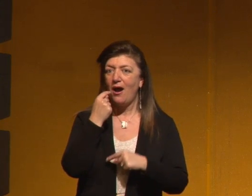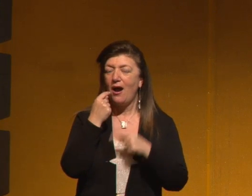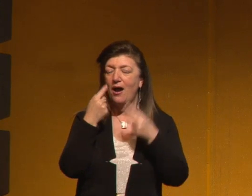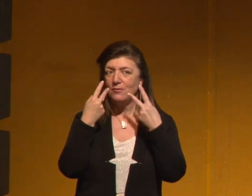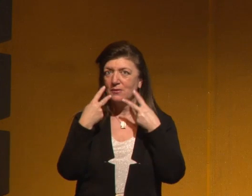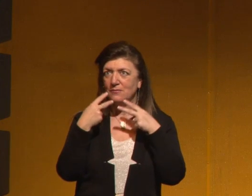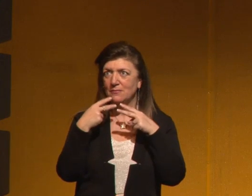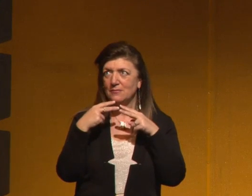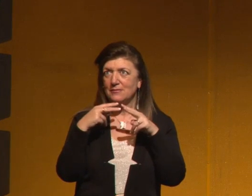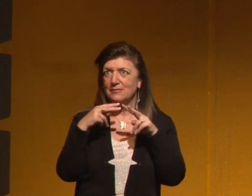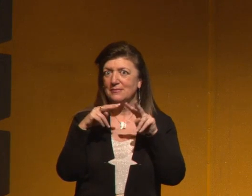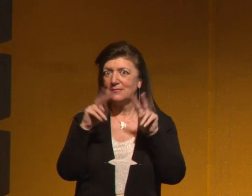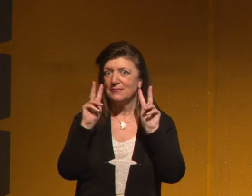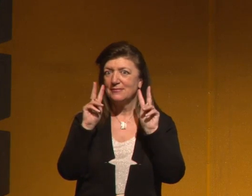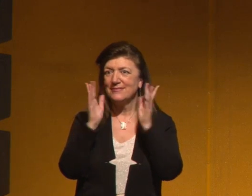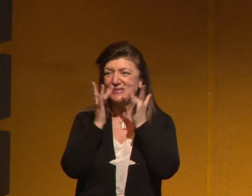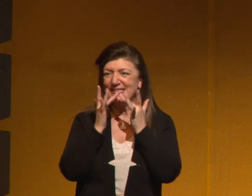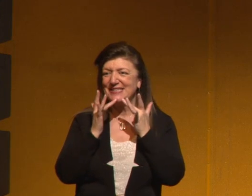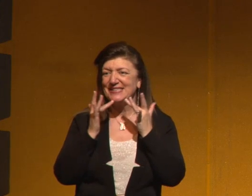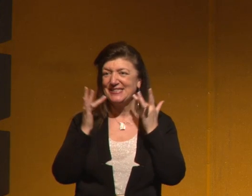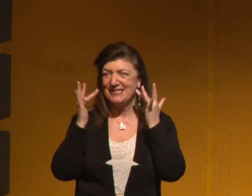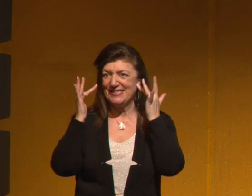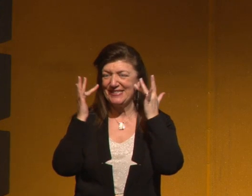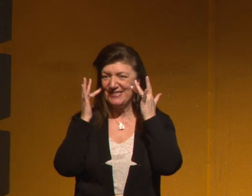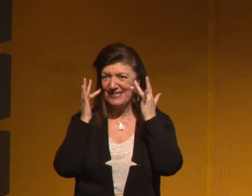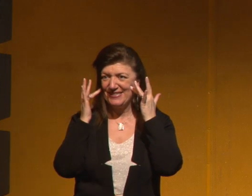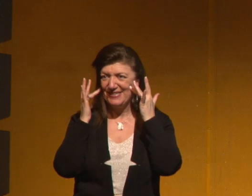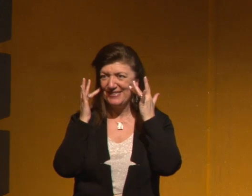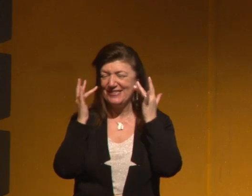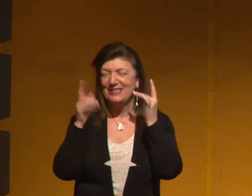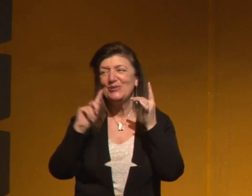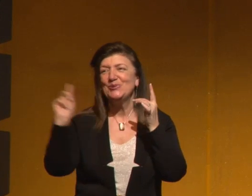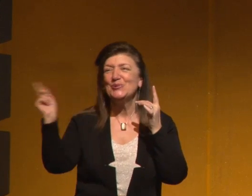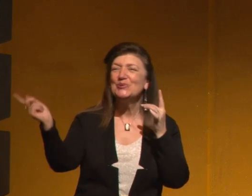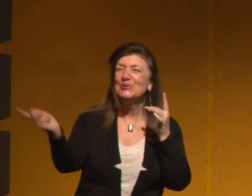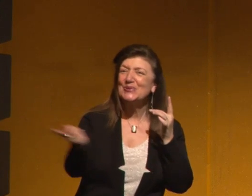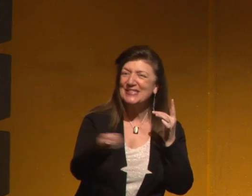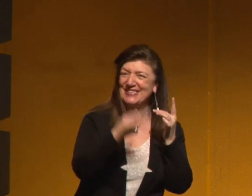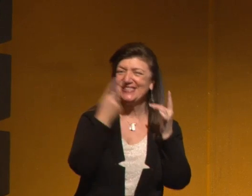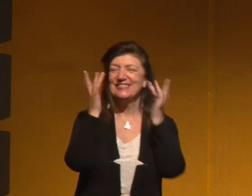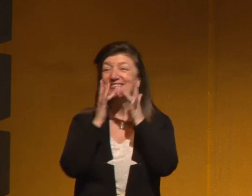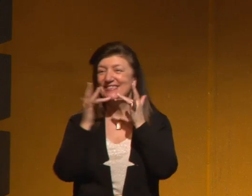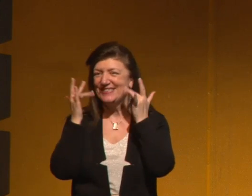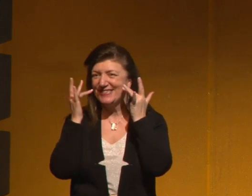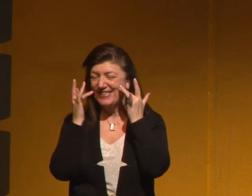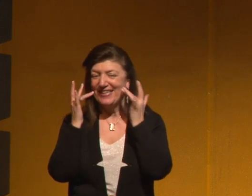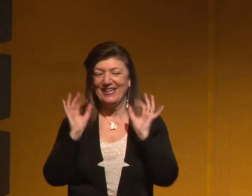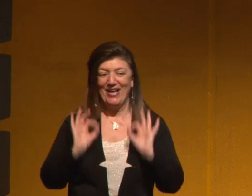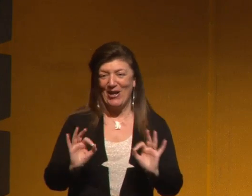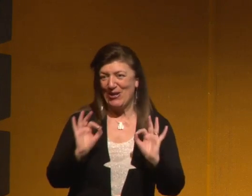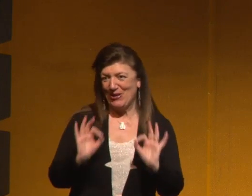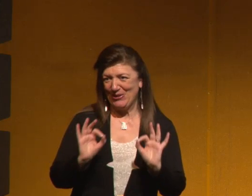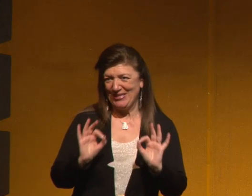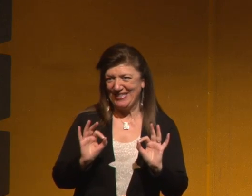aprirsi in un grande sorriso però è così